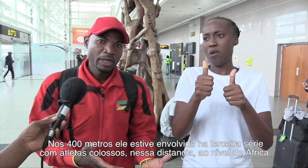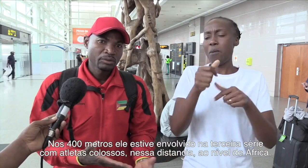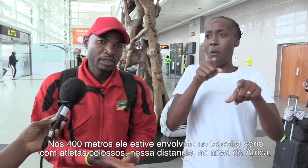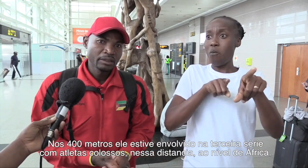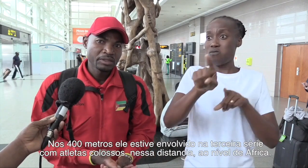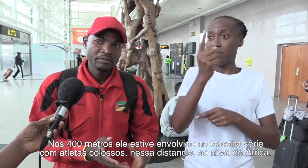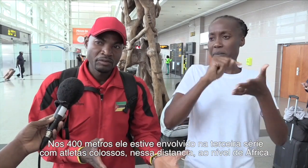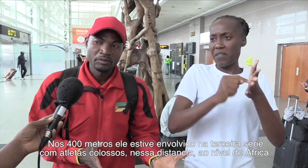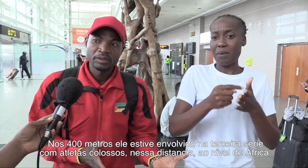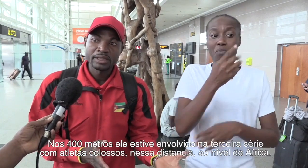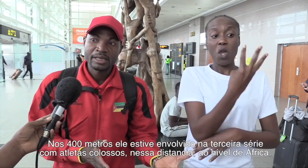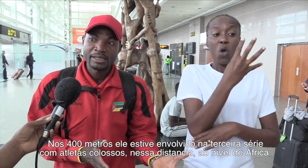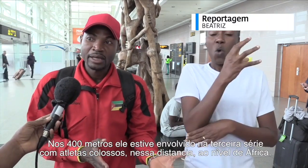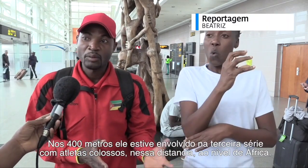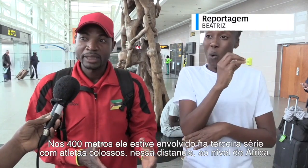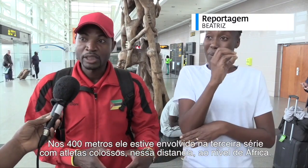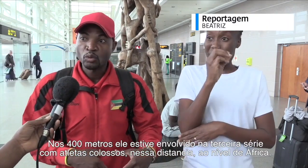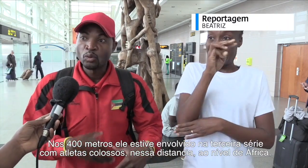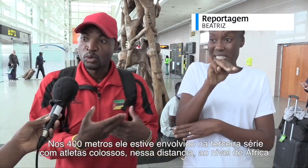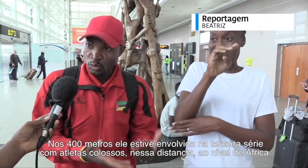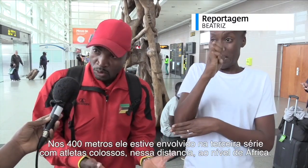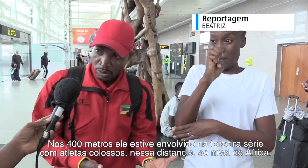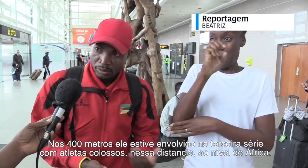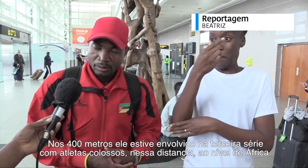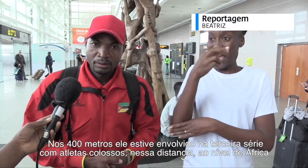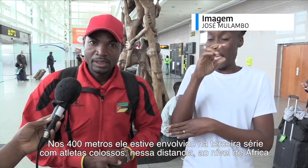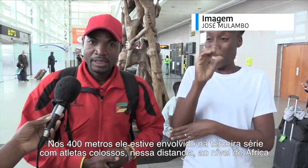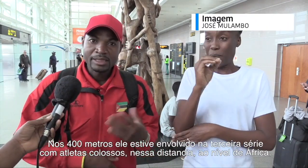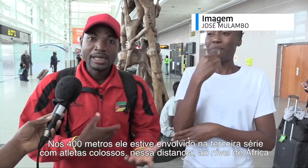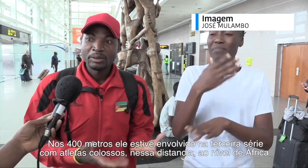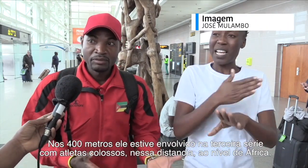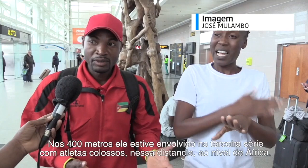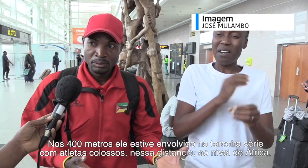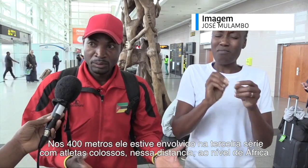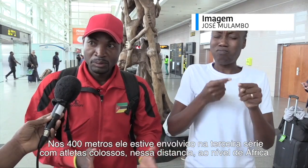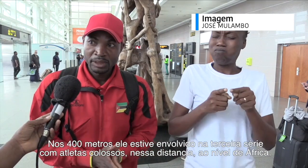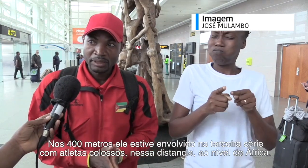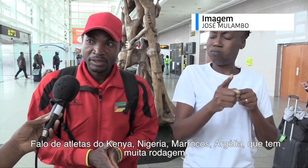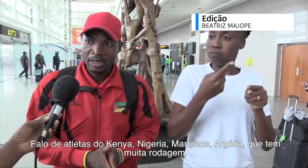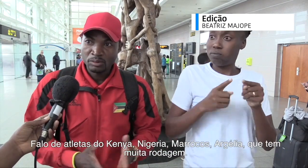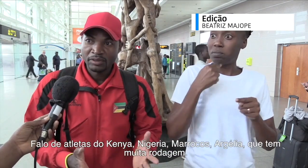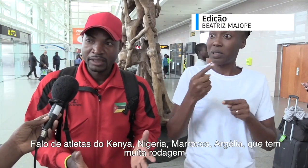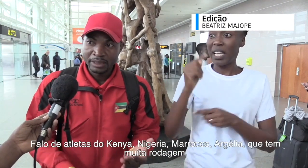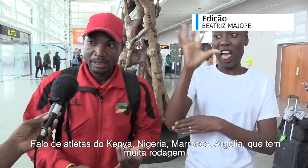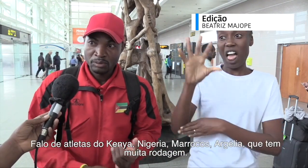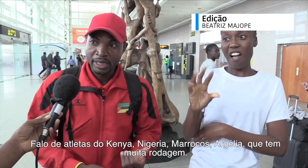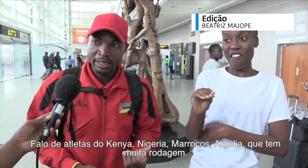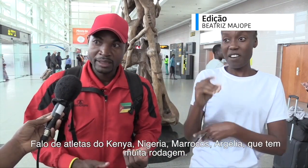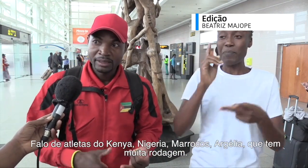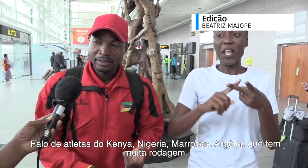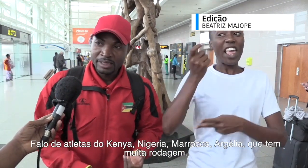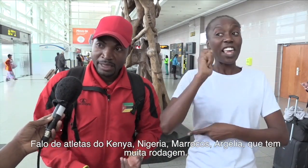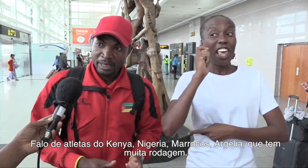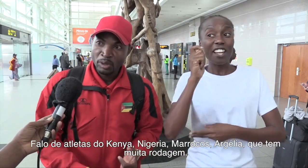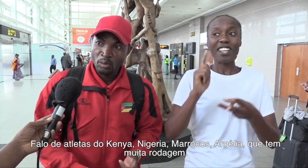Nos 400 metros, ele esteve envolvido na terceira série com atletas colosos, dessa distância ao nível do continente africano. Estou a falar de atletas do